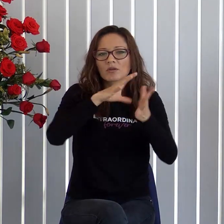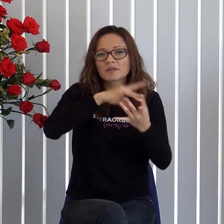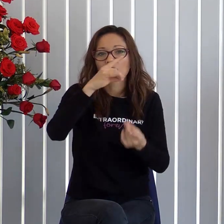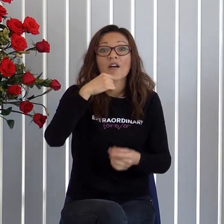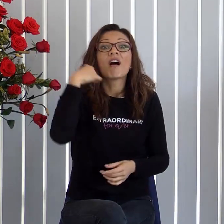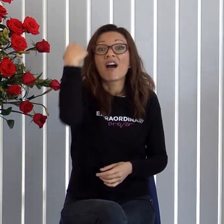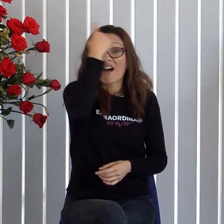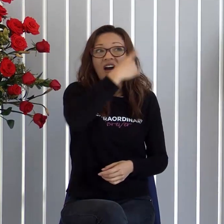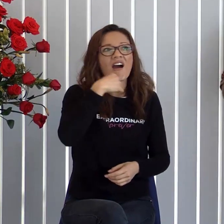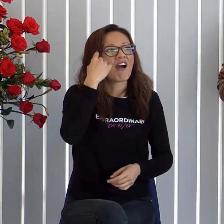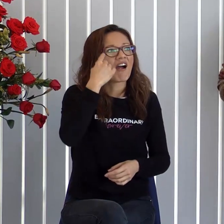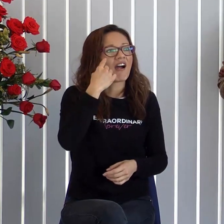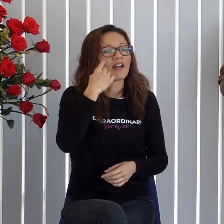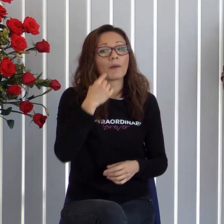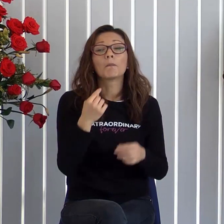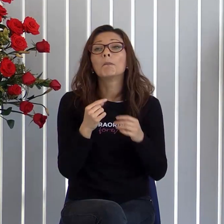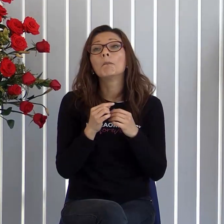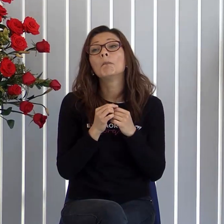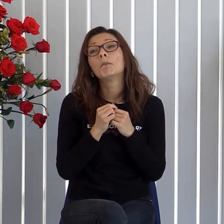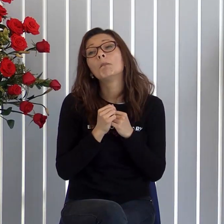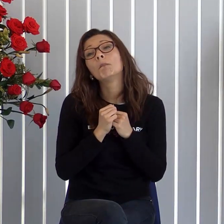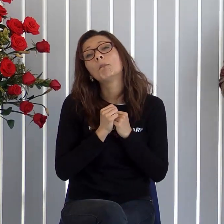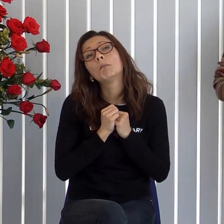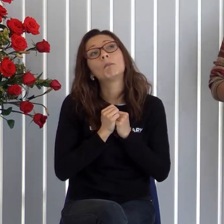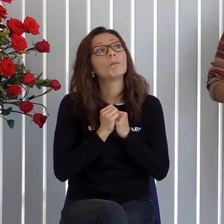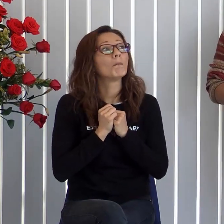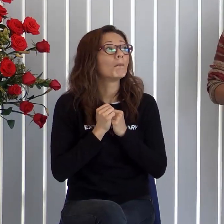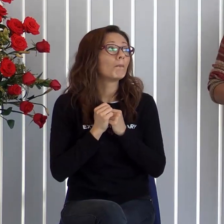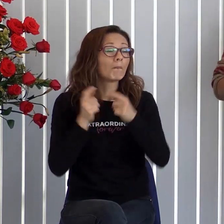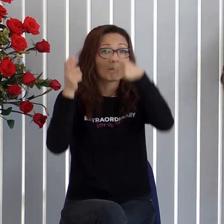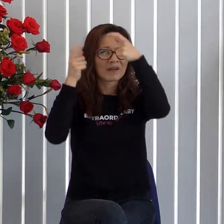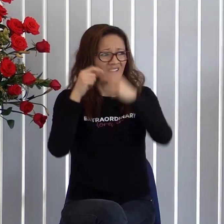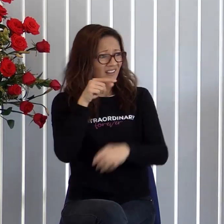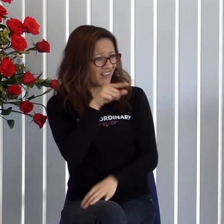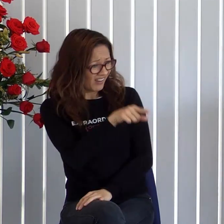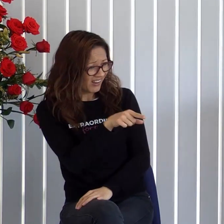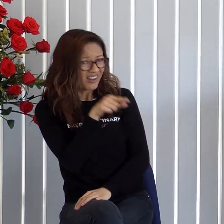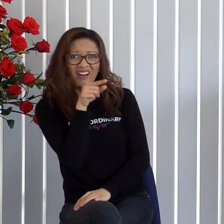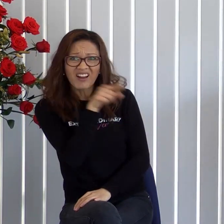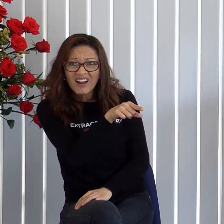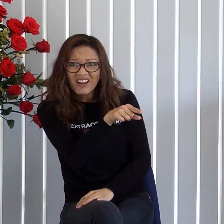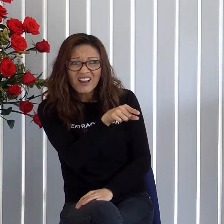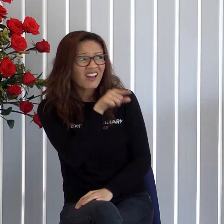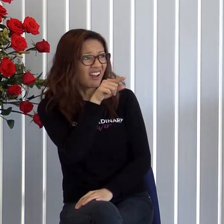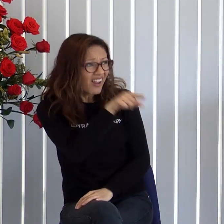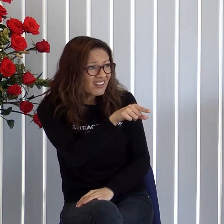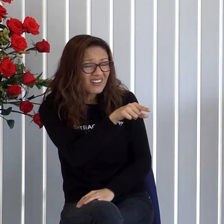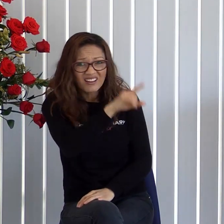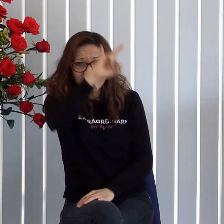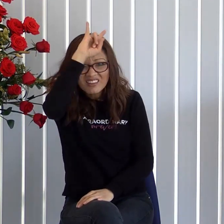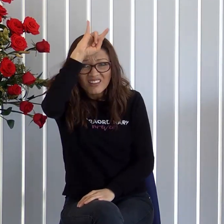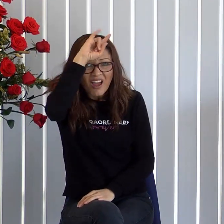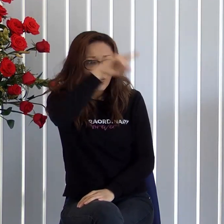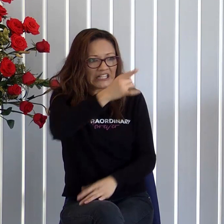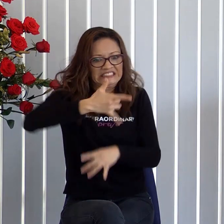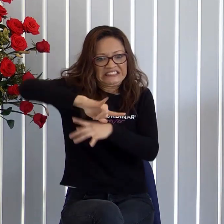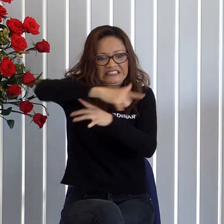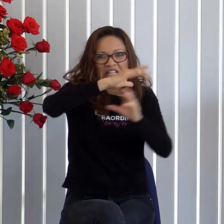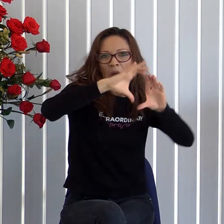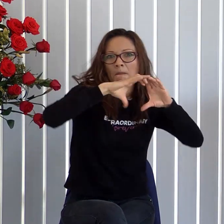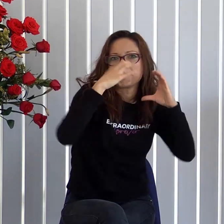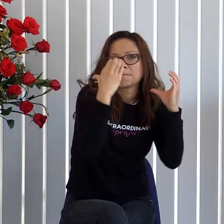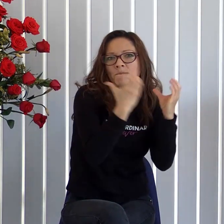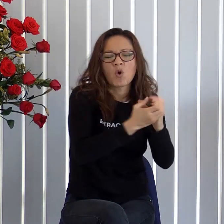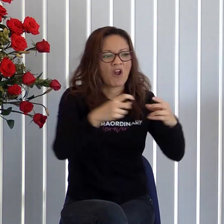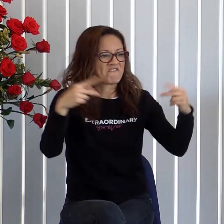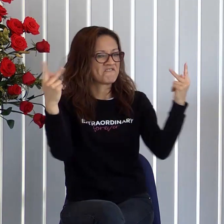carita de sacristán. Ay, ya habla así. Oiga, este era el que tenía dominada la tierra con